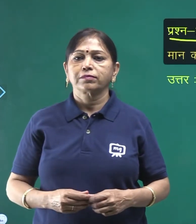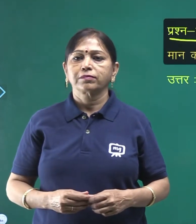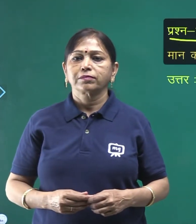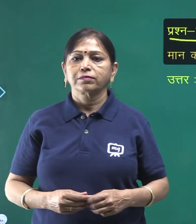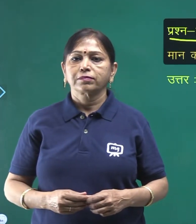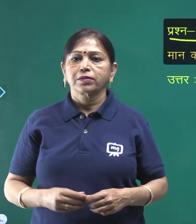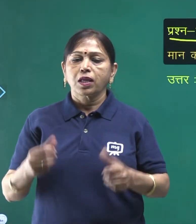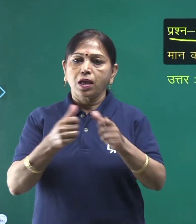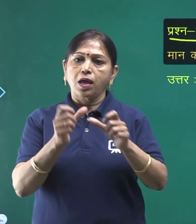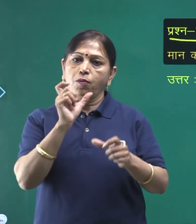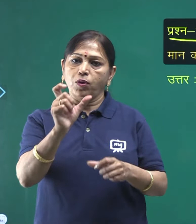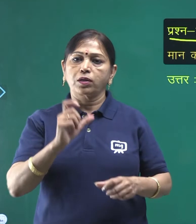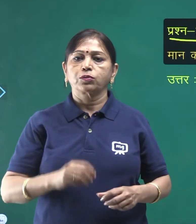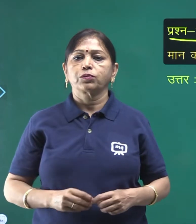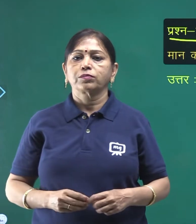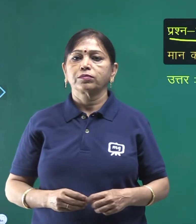आवोगाद्रो